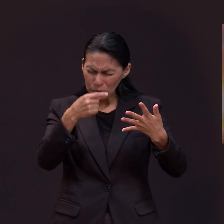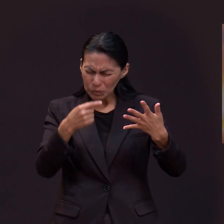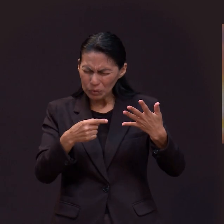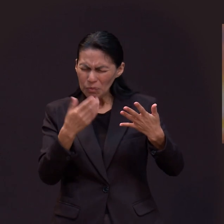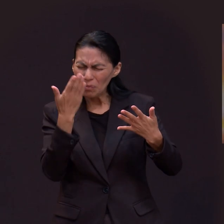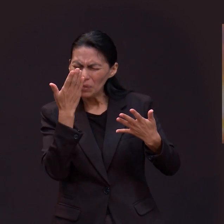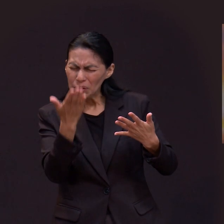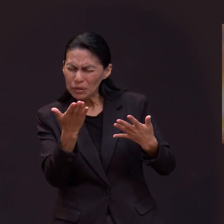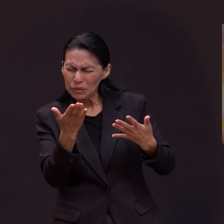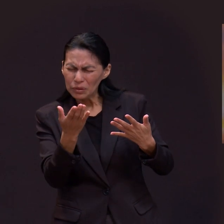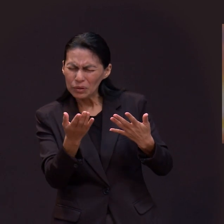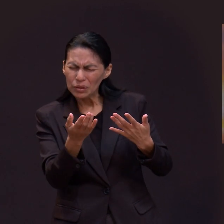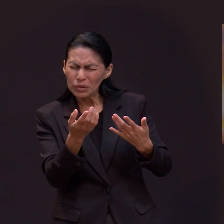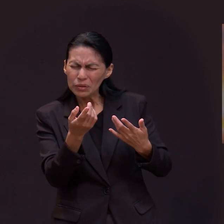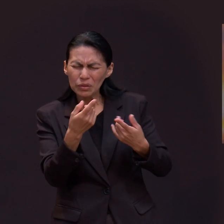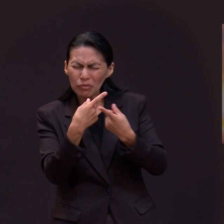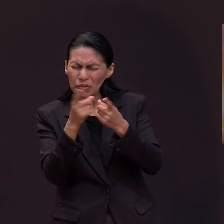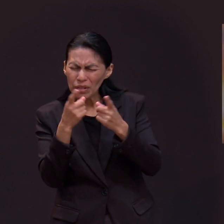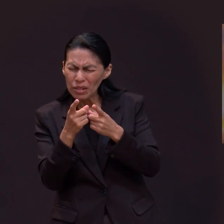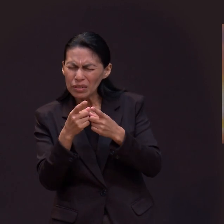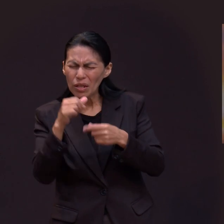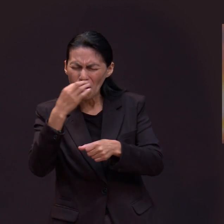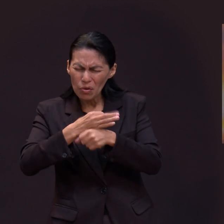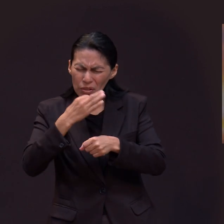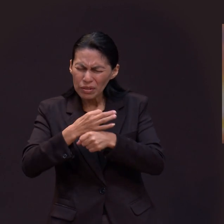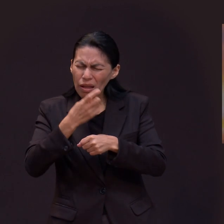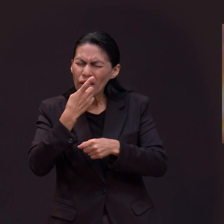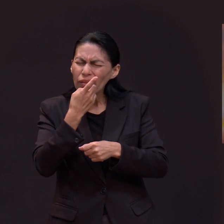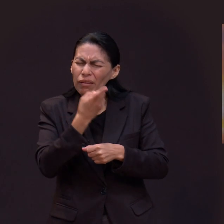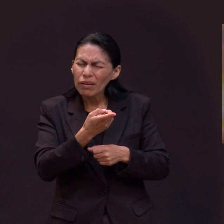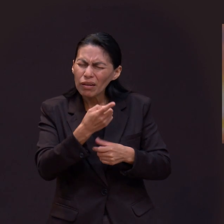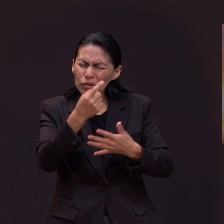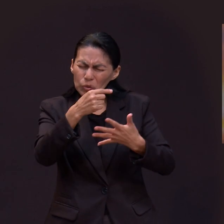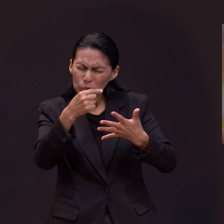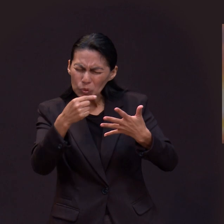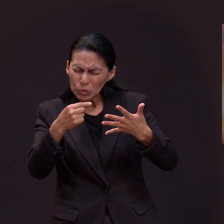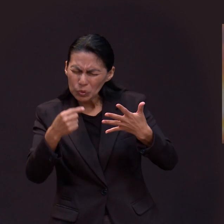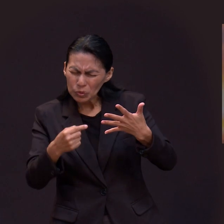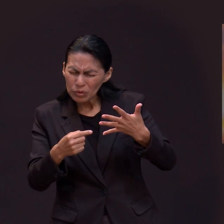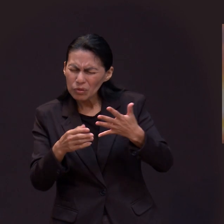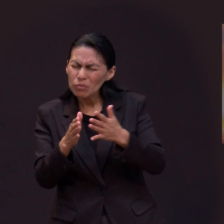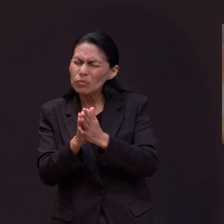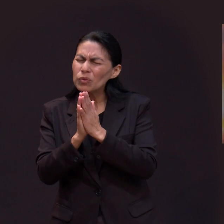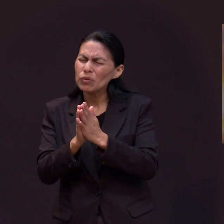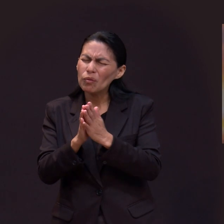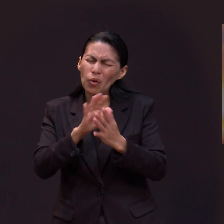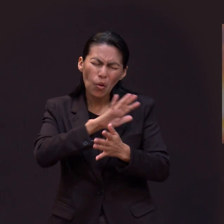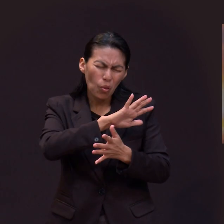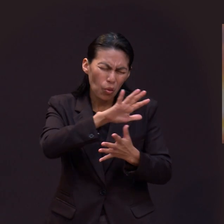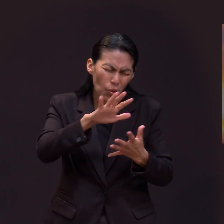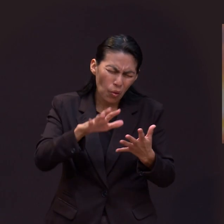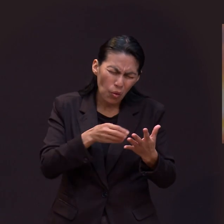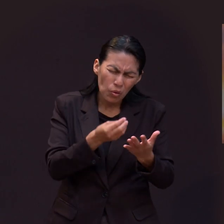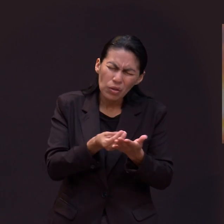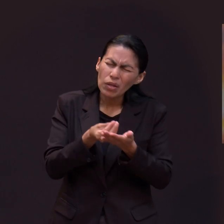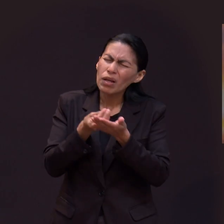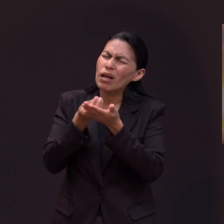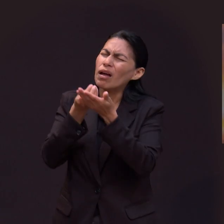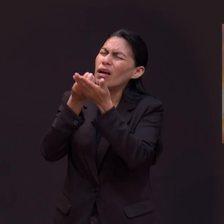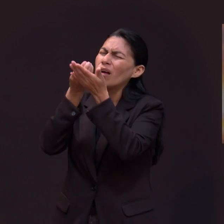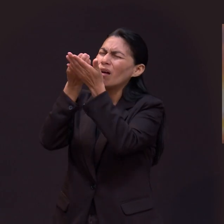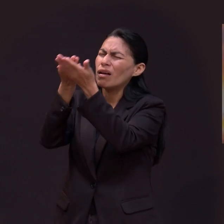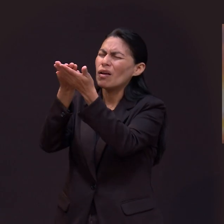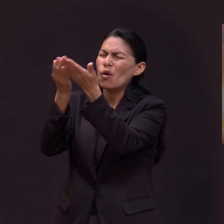peticiones de estas dos hijas señor que han expresado el día de hoy nos ponemos en tus manos señor que tú hagas tu